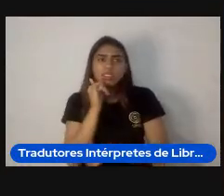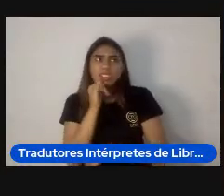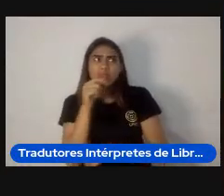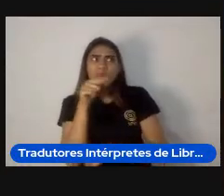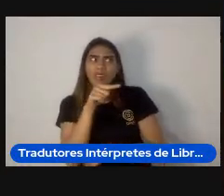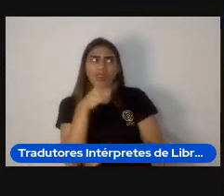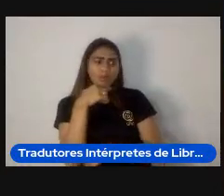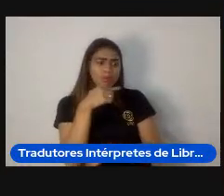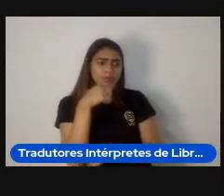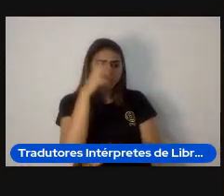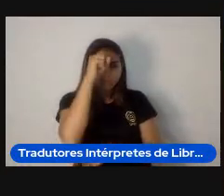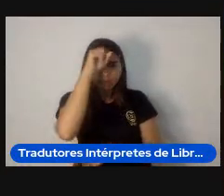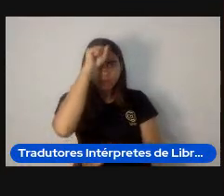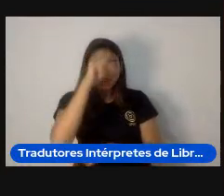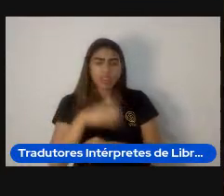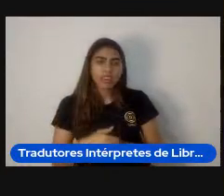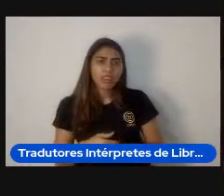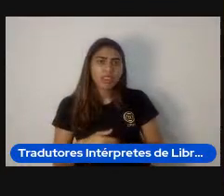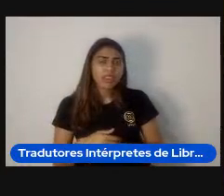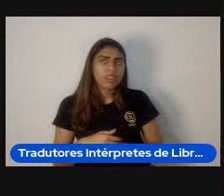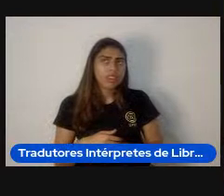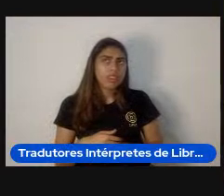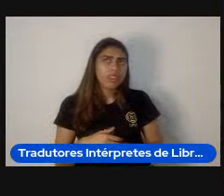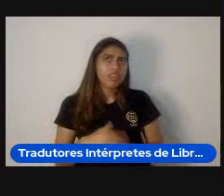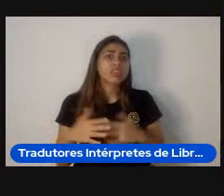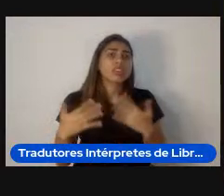de comunicação,